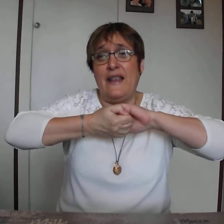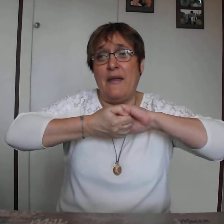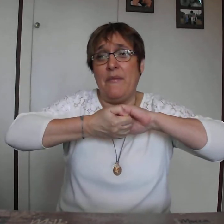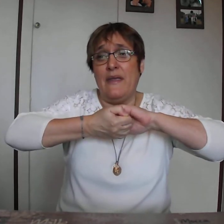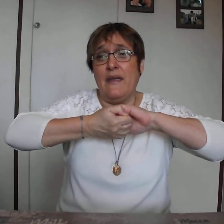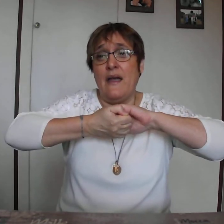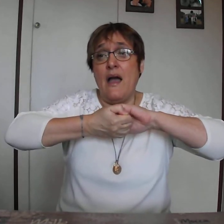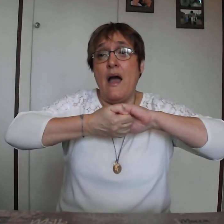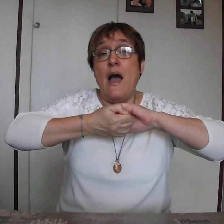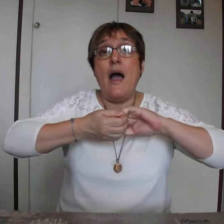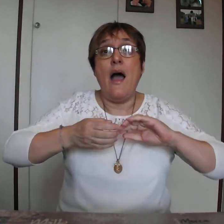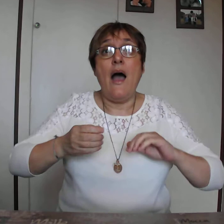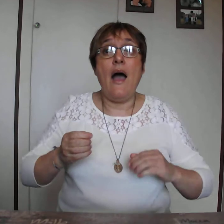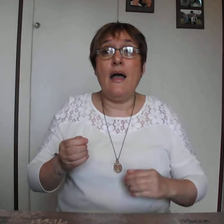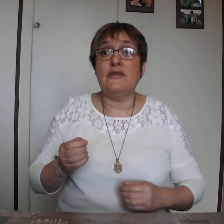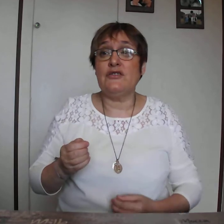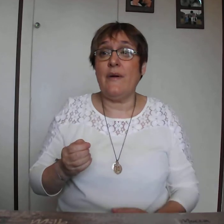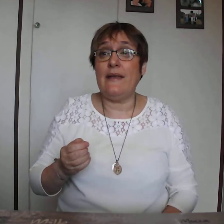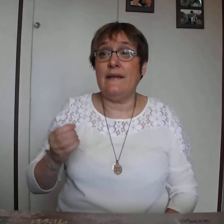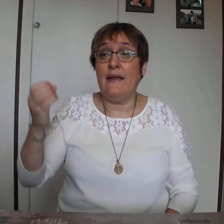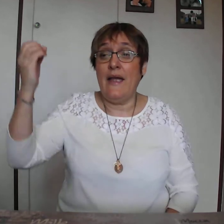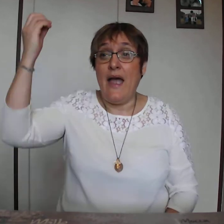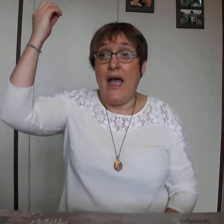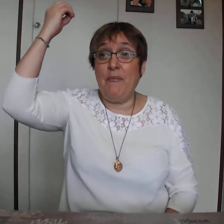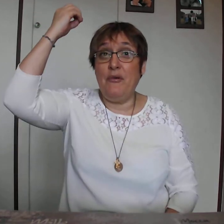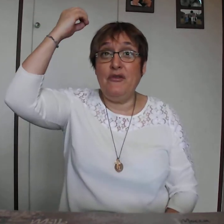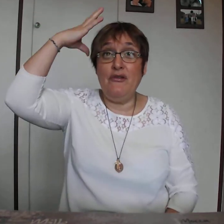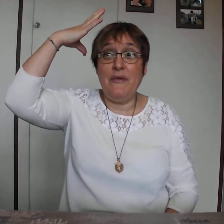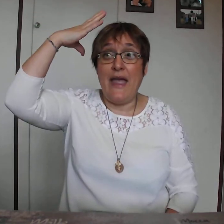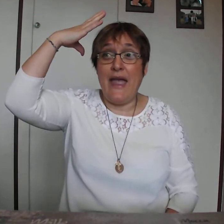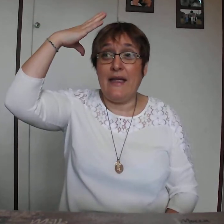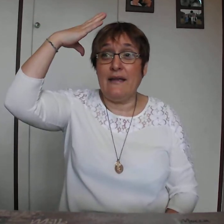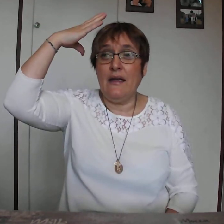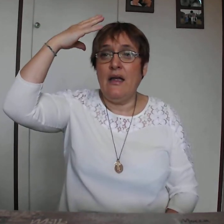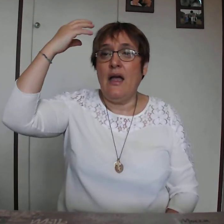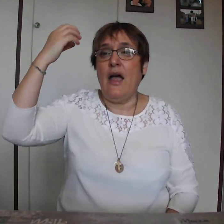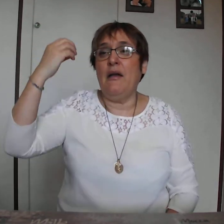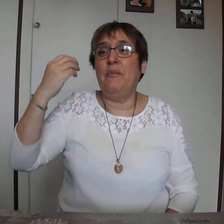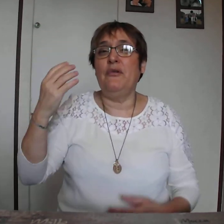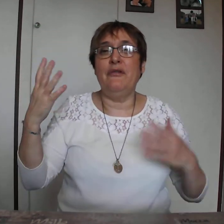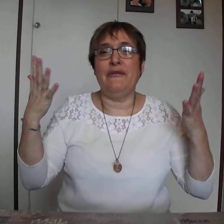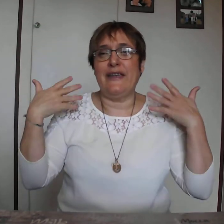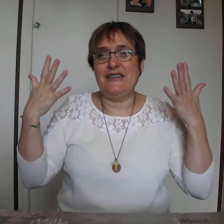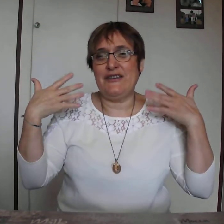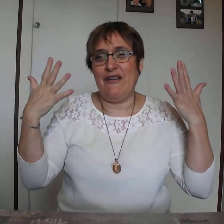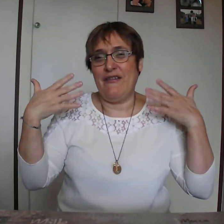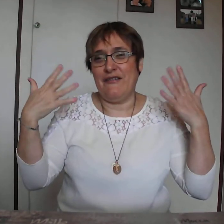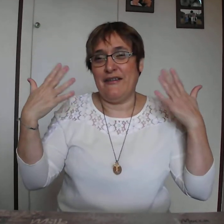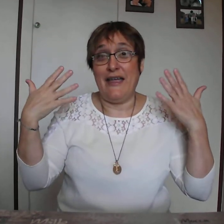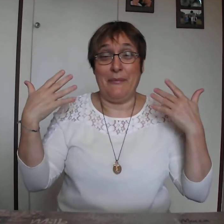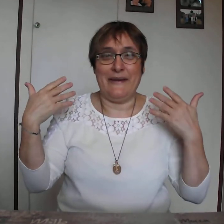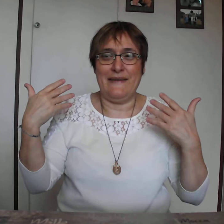amie. Ah, chouette, un peu de lumière, un peu de fraîcheur,